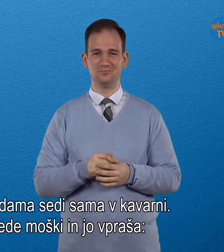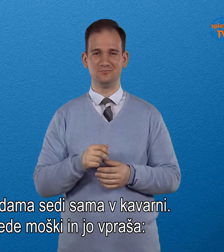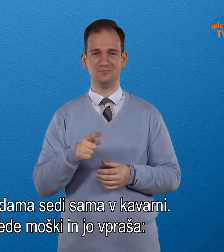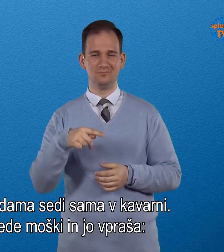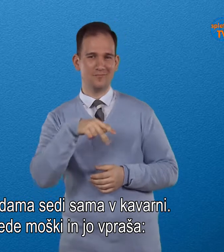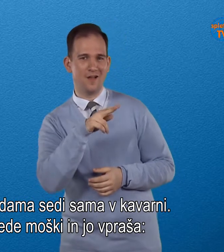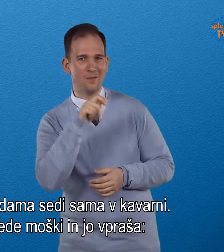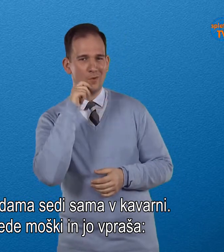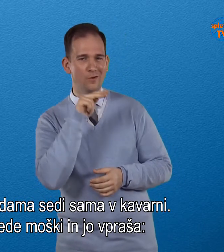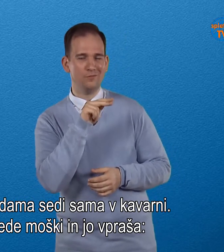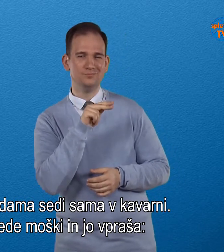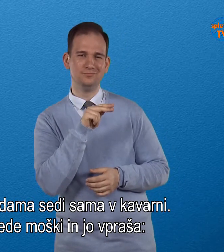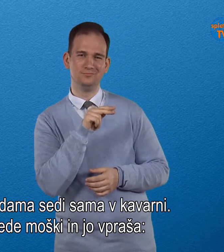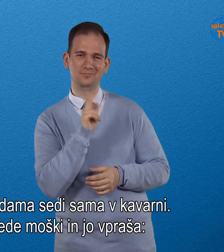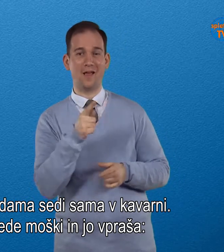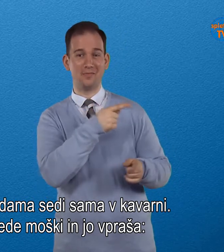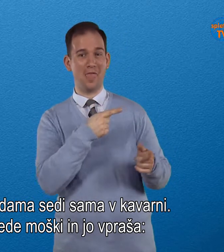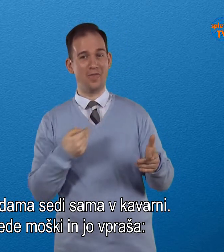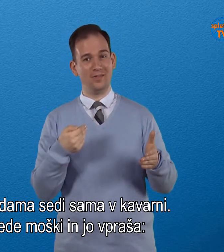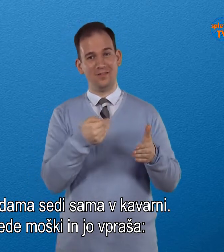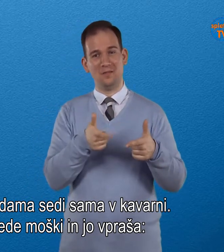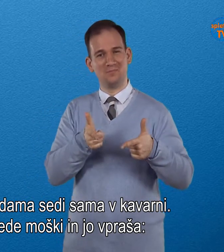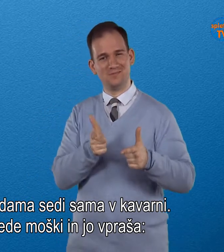K njej prisede moški in jo vpraša: